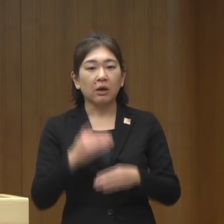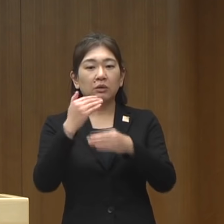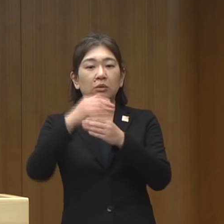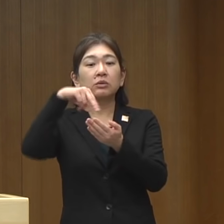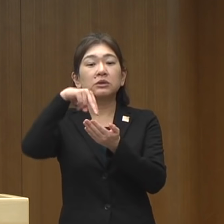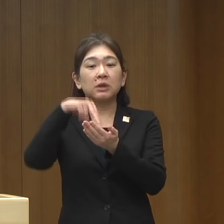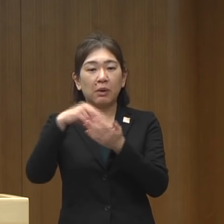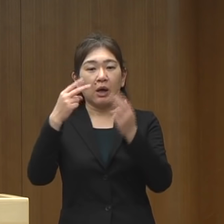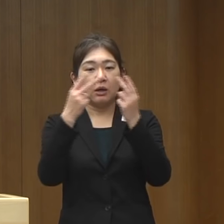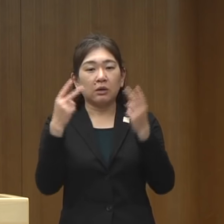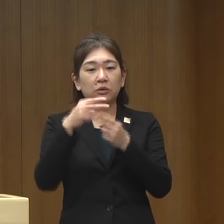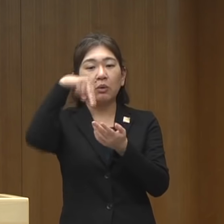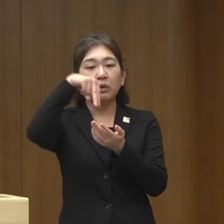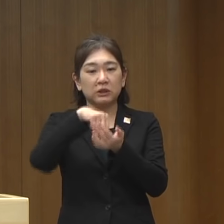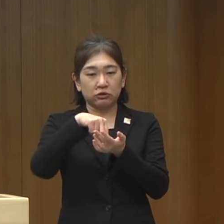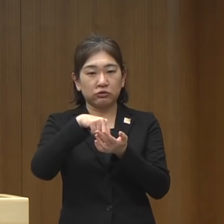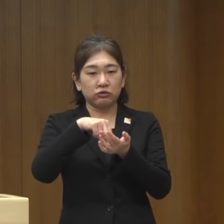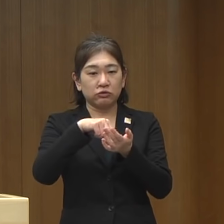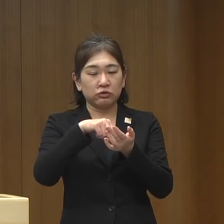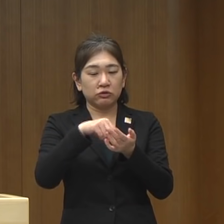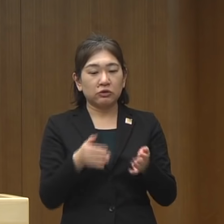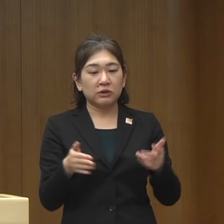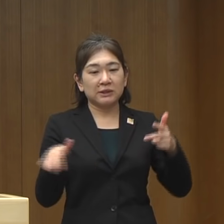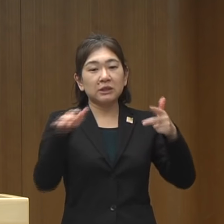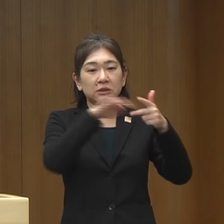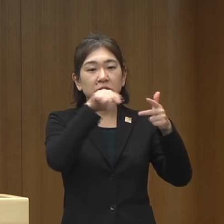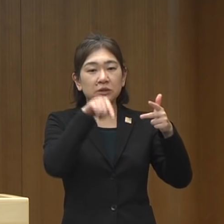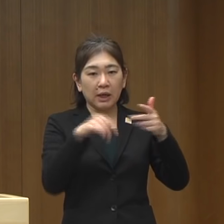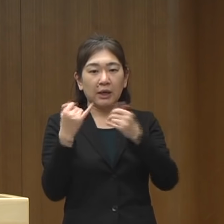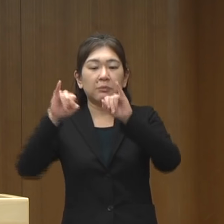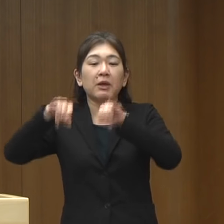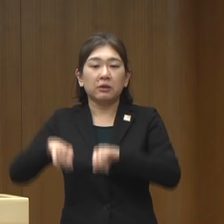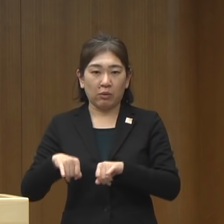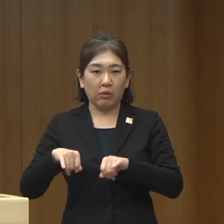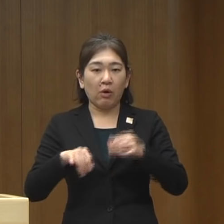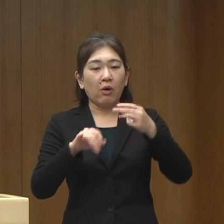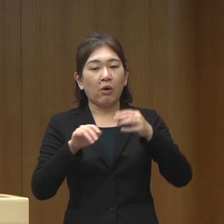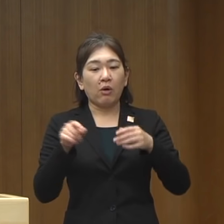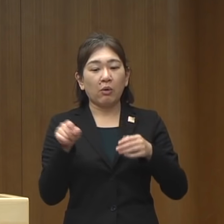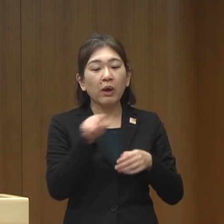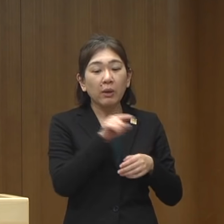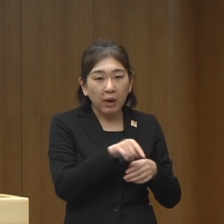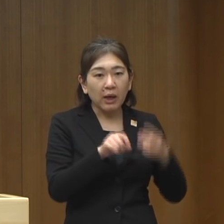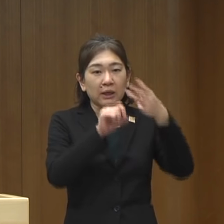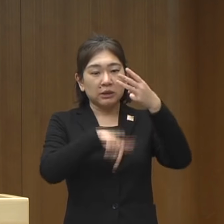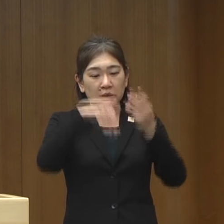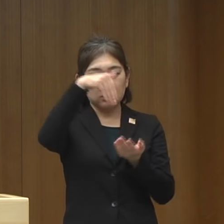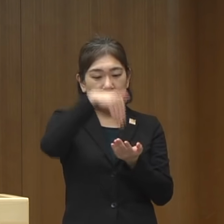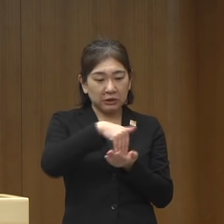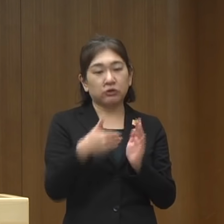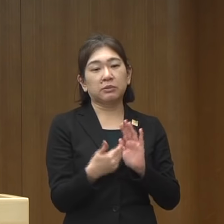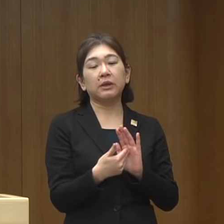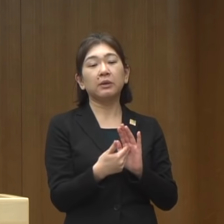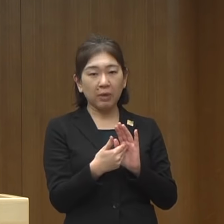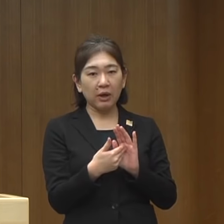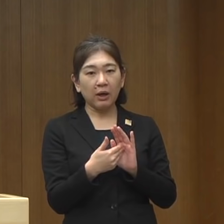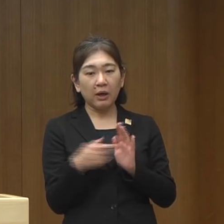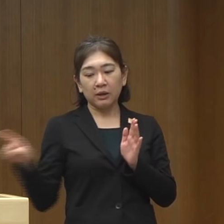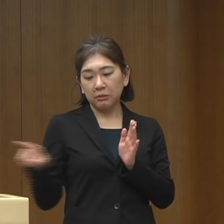立施設や同主催のイベント等について3月末まではこれまでと同様の基準で休